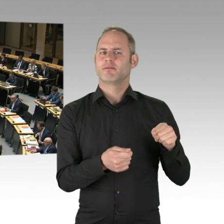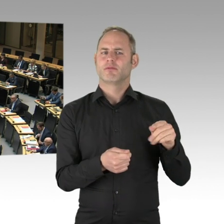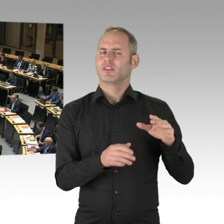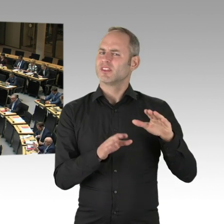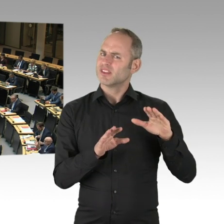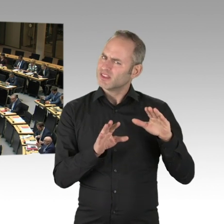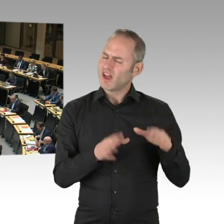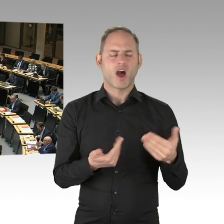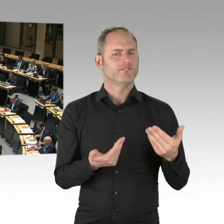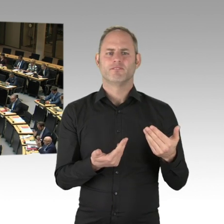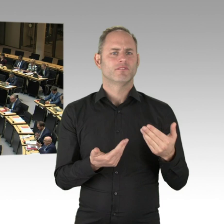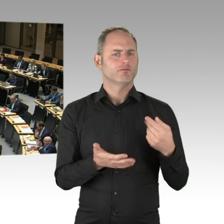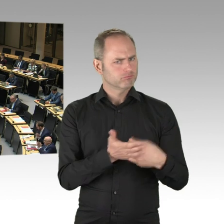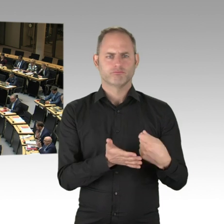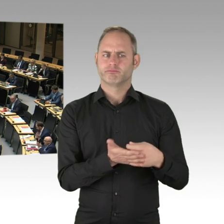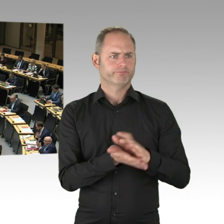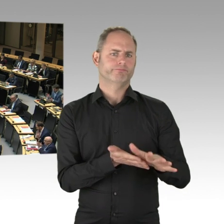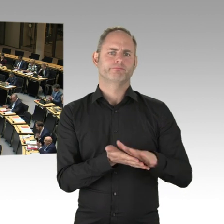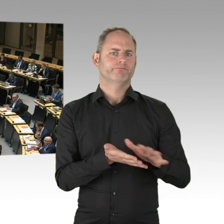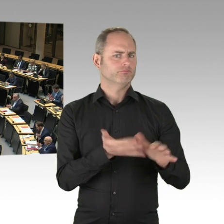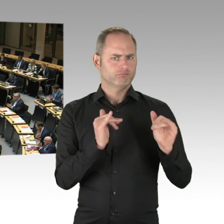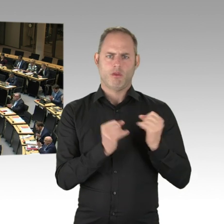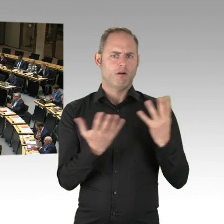Fall in die richtige Richtung.